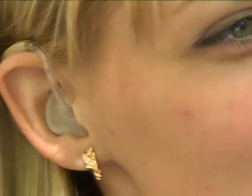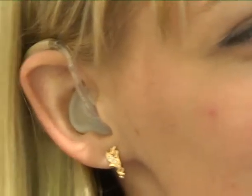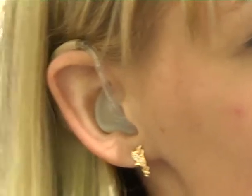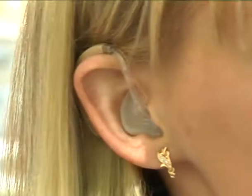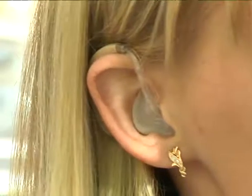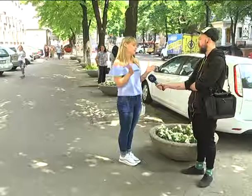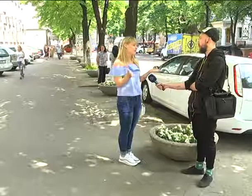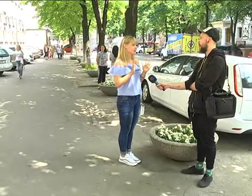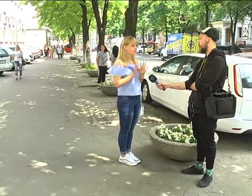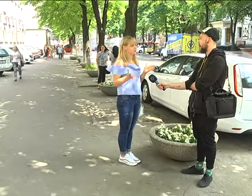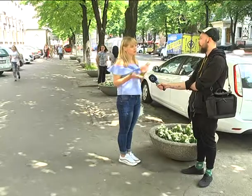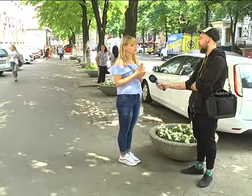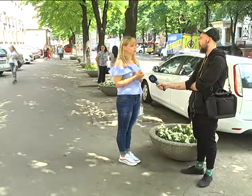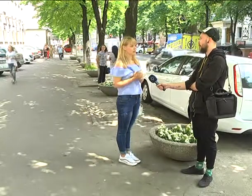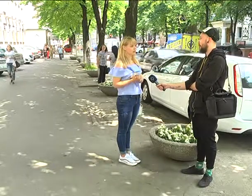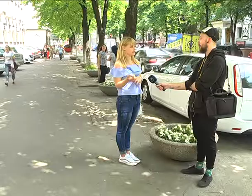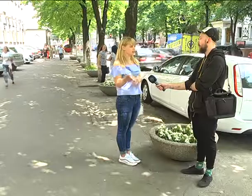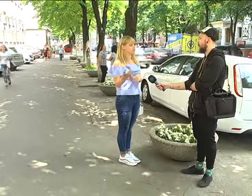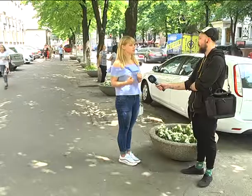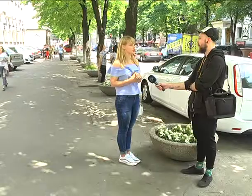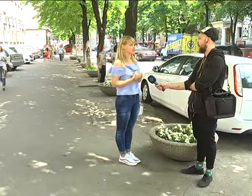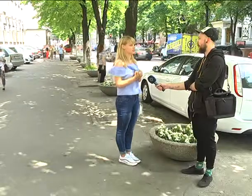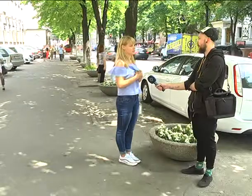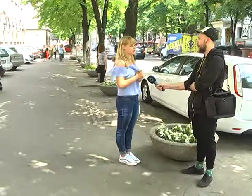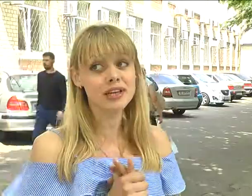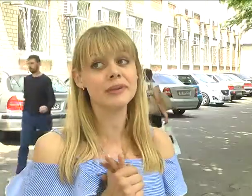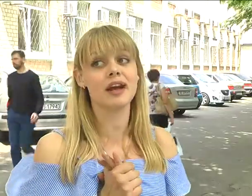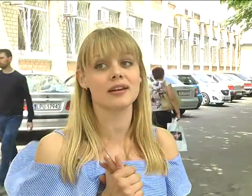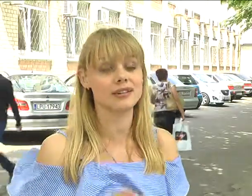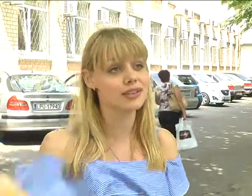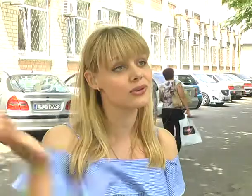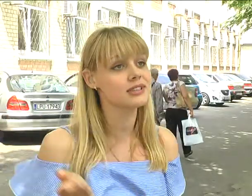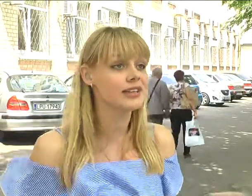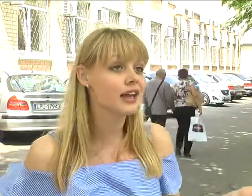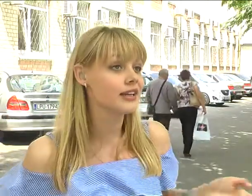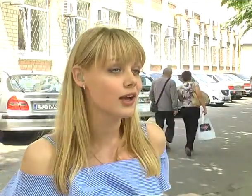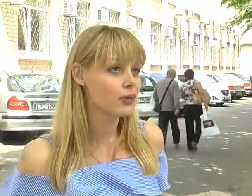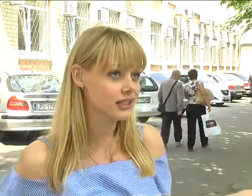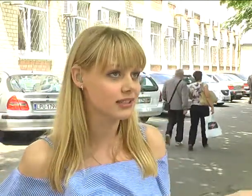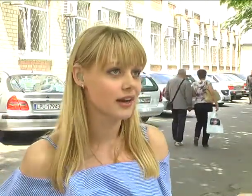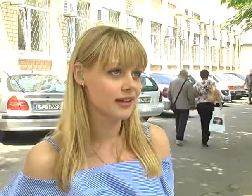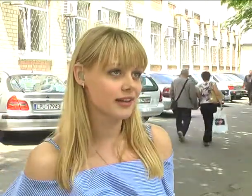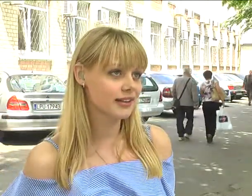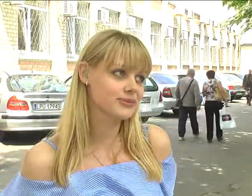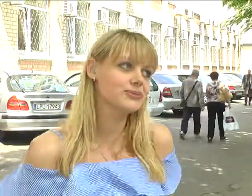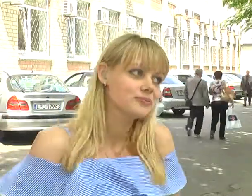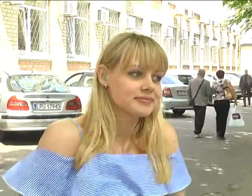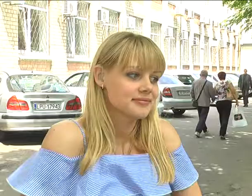для того, чтобы слышащий помог, он должен знать жесты. Хотя бы элементарные, где находится та или иная улица, ну, и